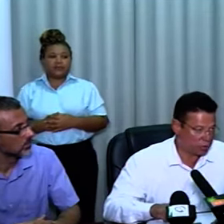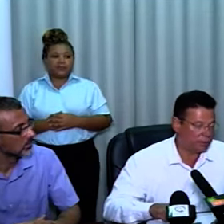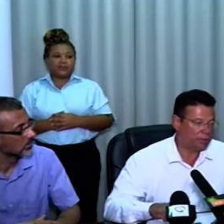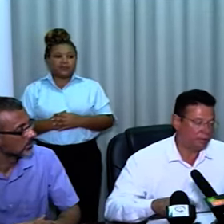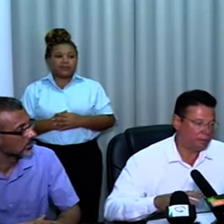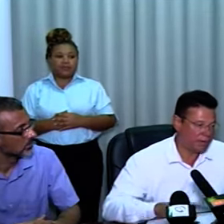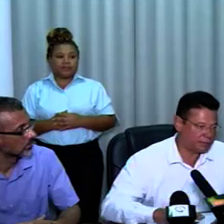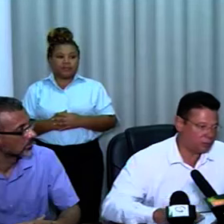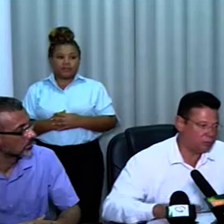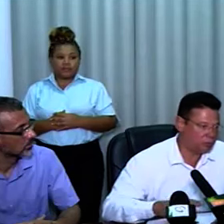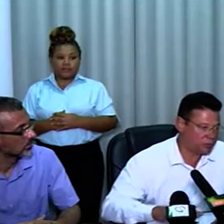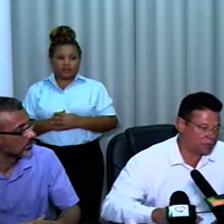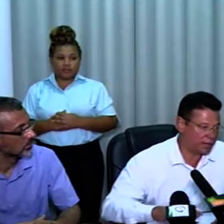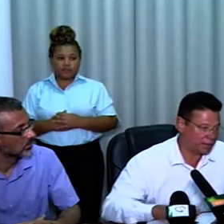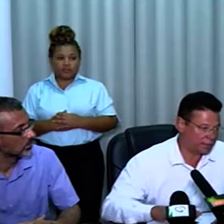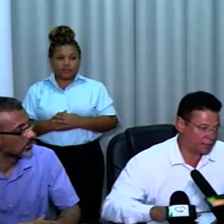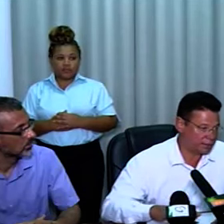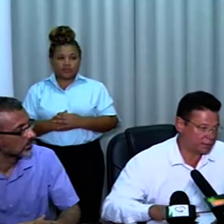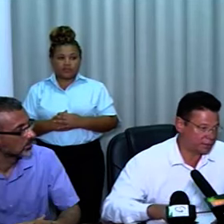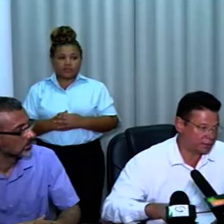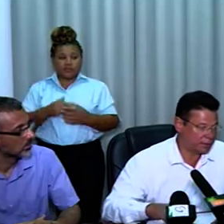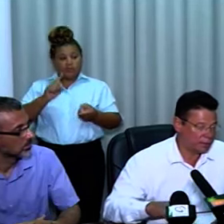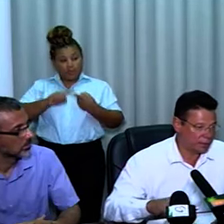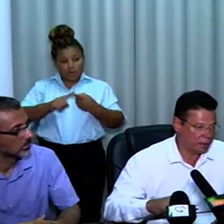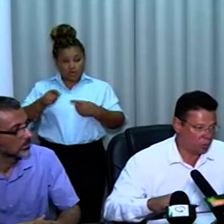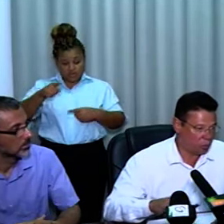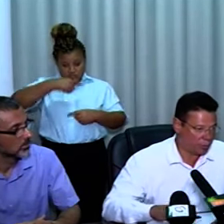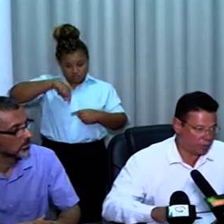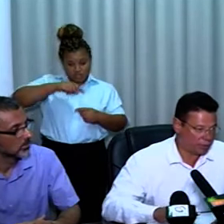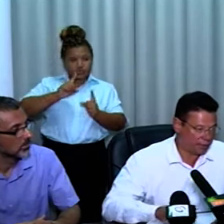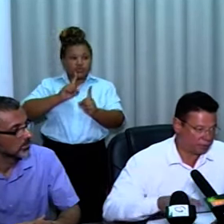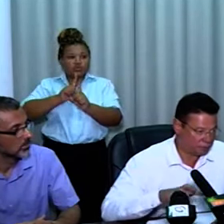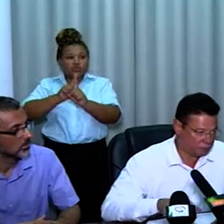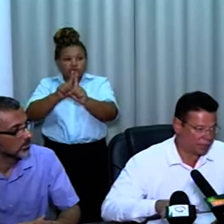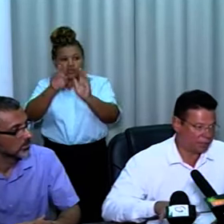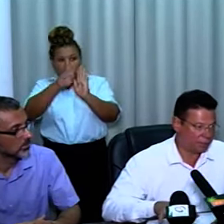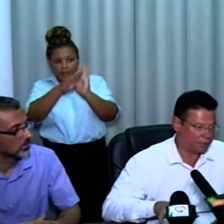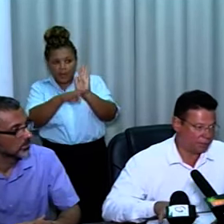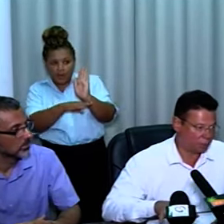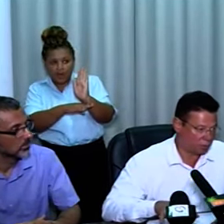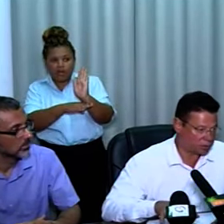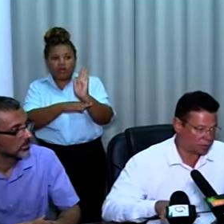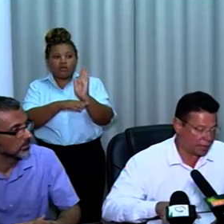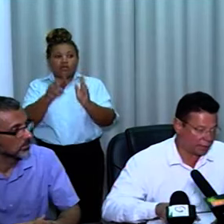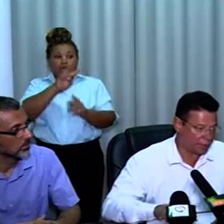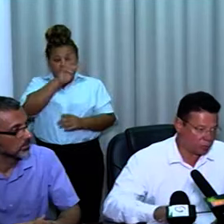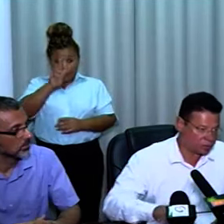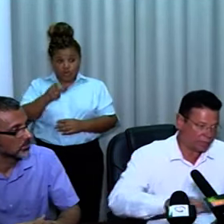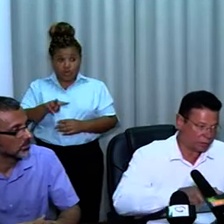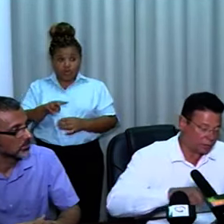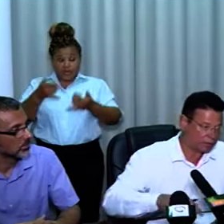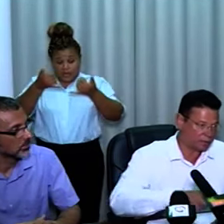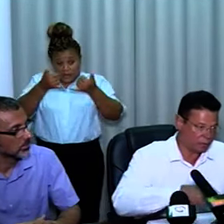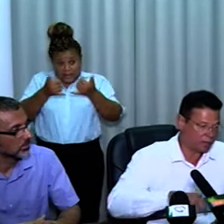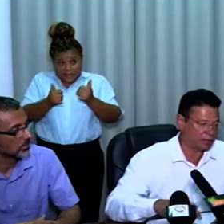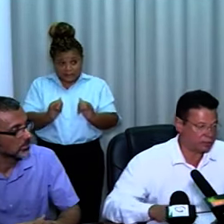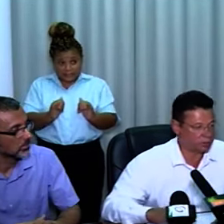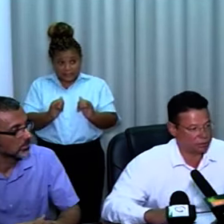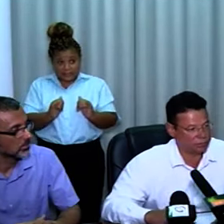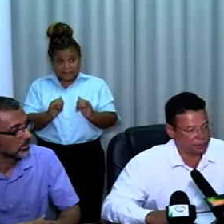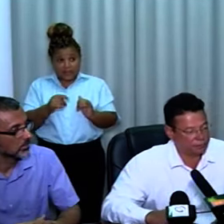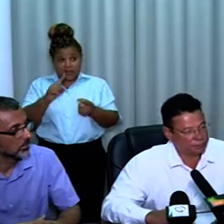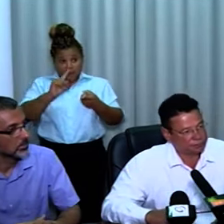protocole basé sur le risk analysis. Ou priorité, il y a le monde qui est plus proche. Après, ou second ring, third ring,